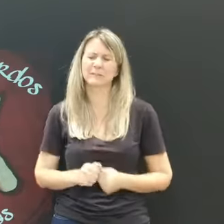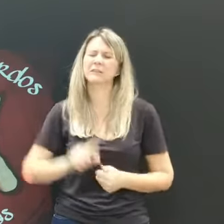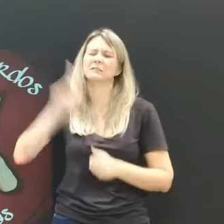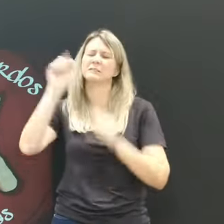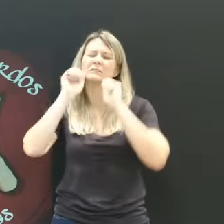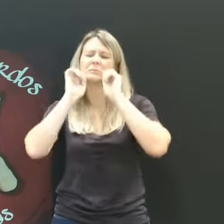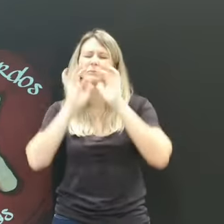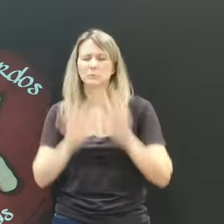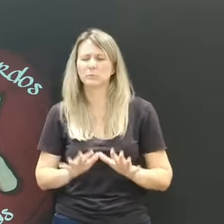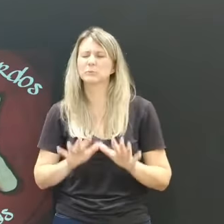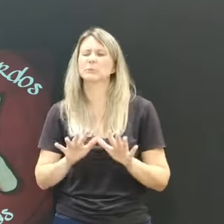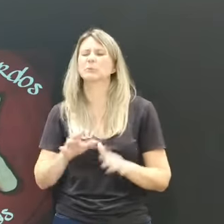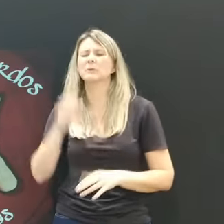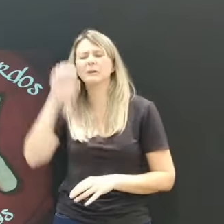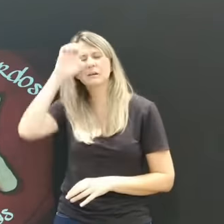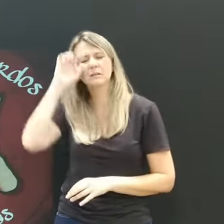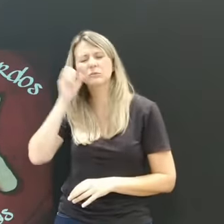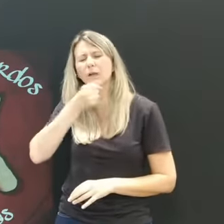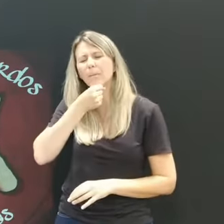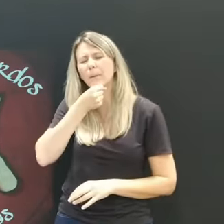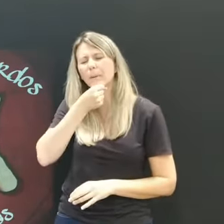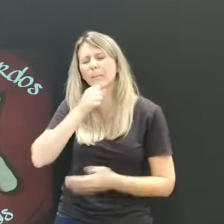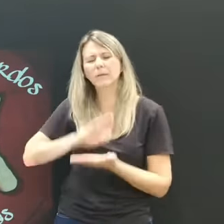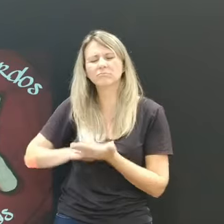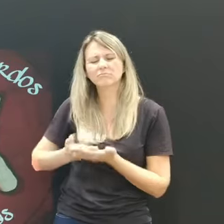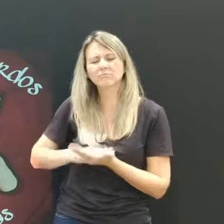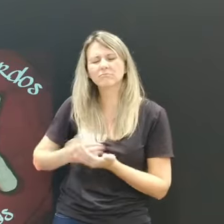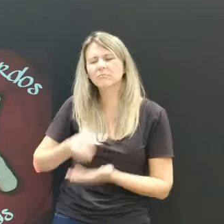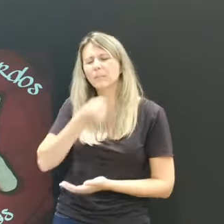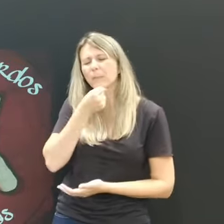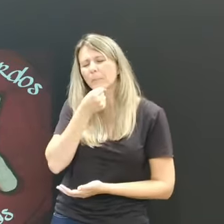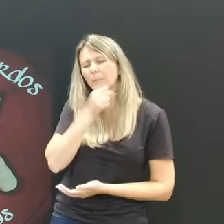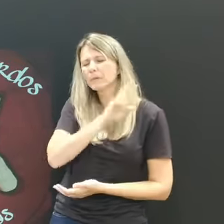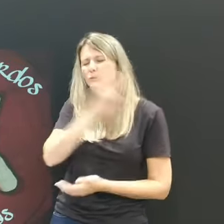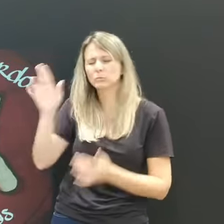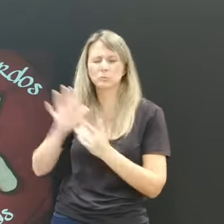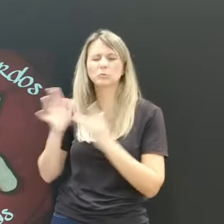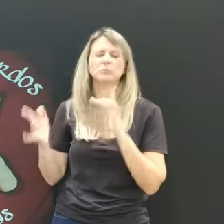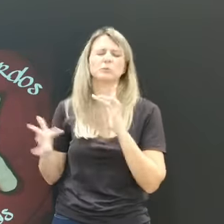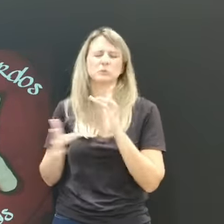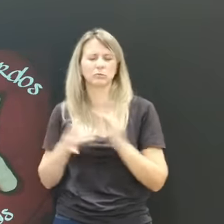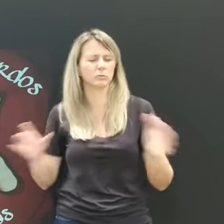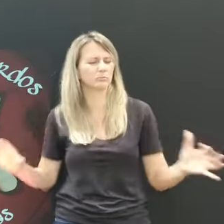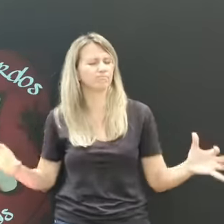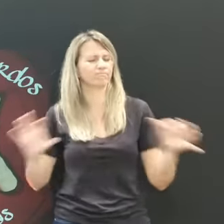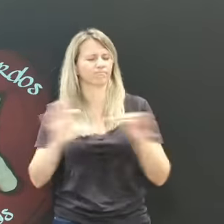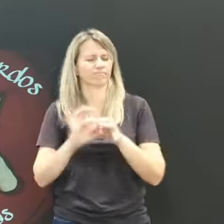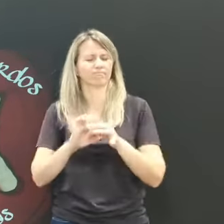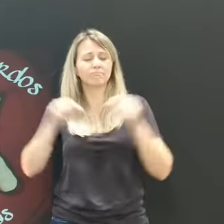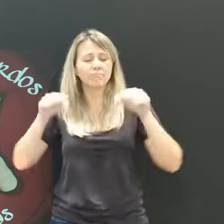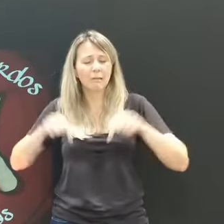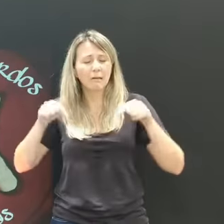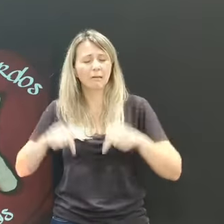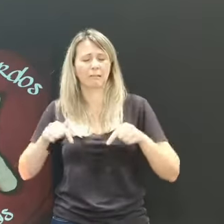os nossos corações. Pedimos a tua bênção, Senhor, na vida da Nilde, que está fazendo ali a voz e que está